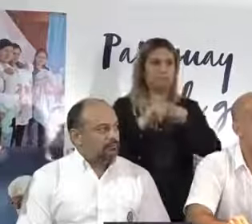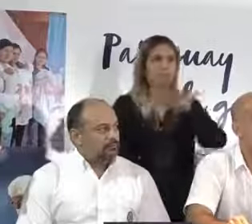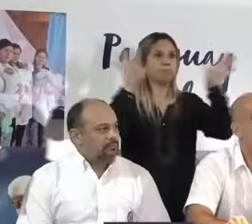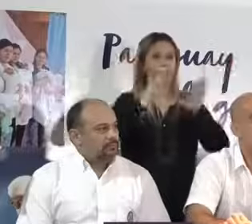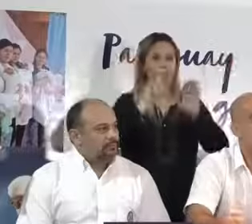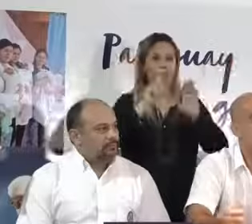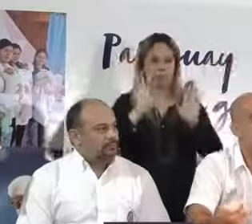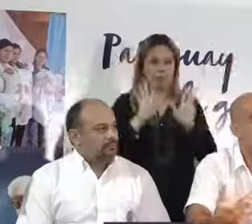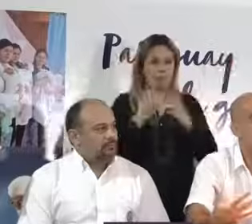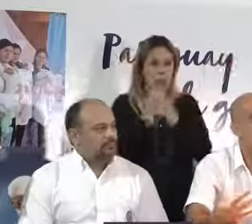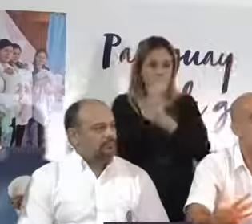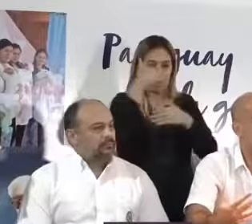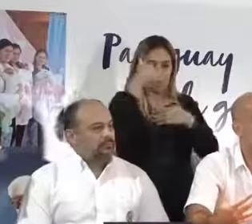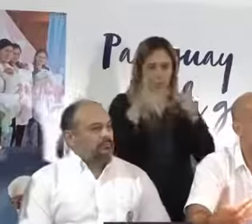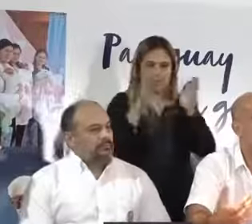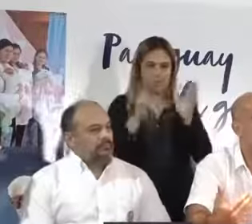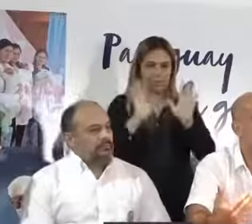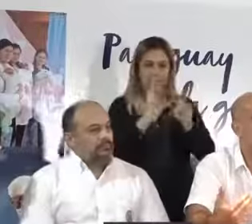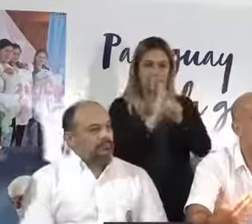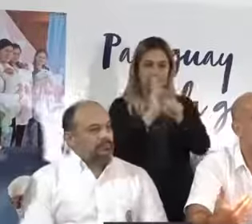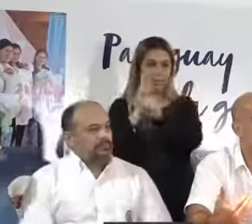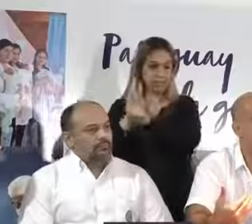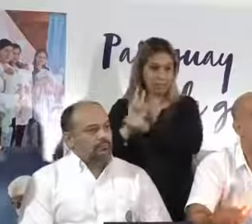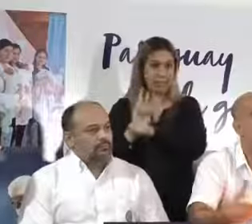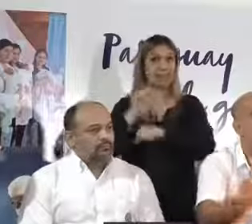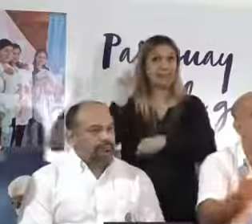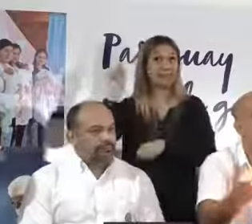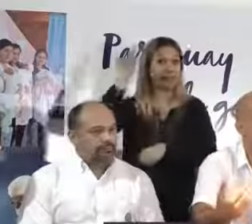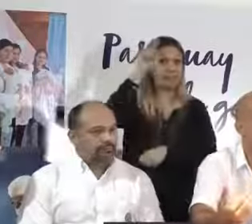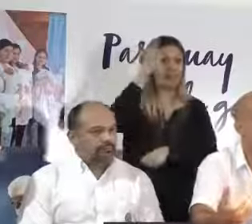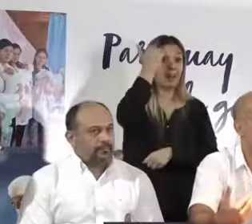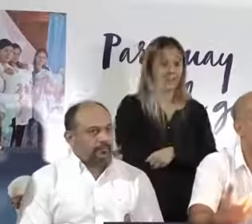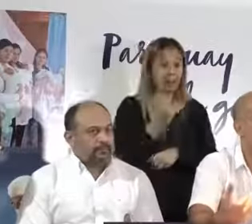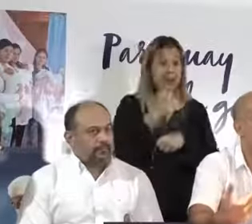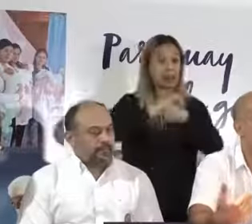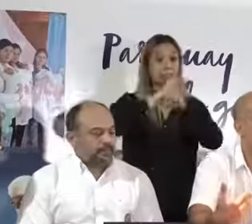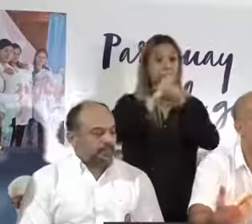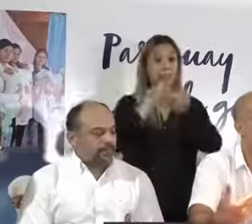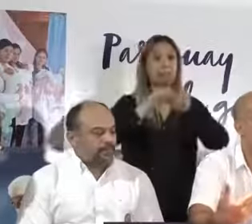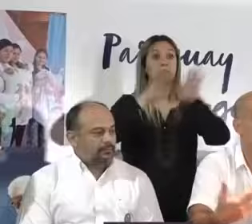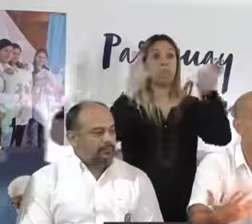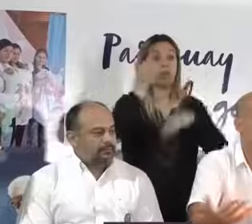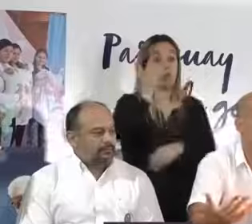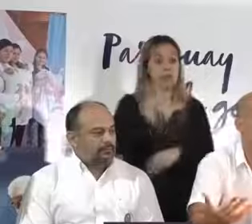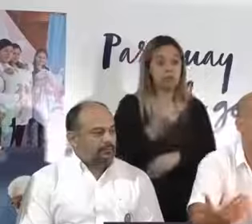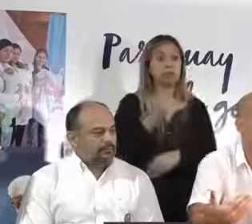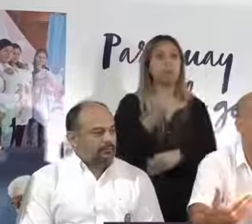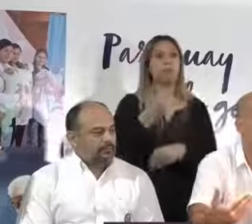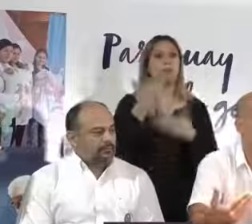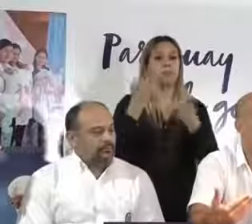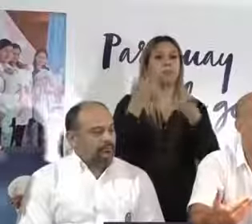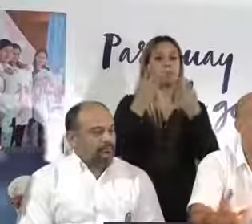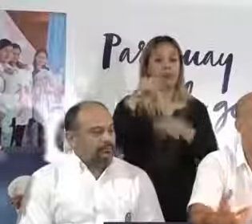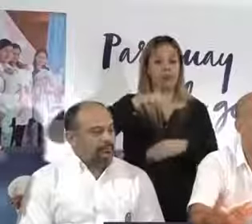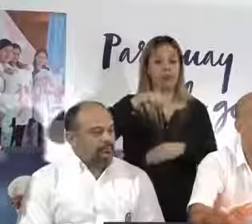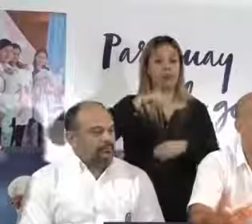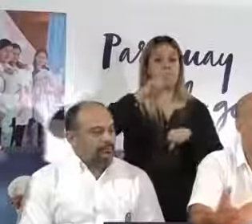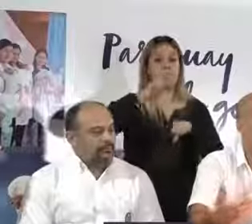virus. Mientras no haya circulación del virus en esos países, digamos, la circulación de nuestros compatriotas y de los